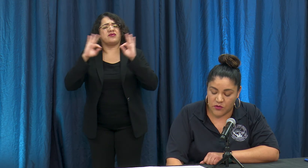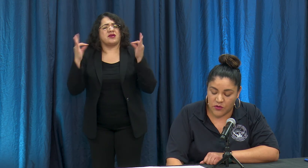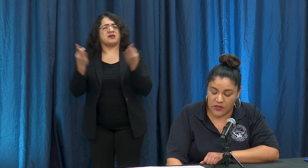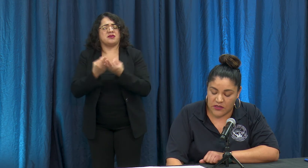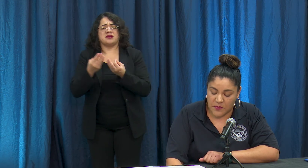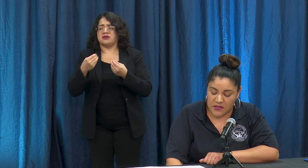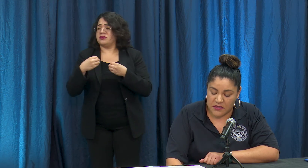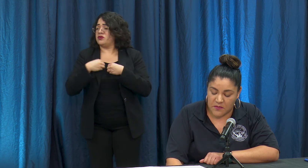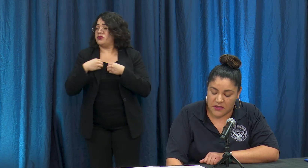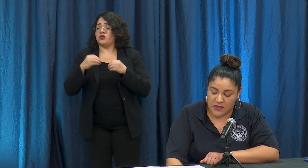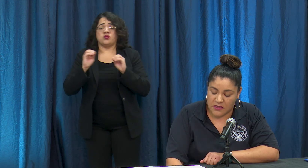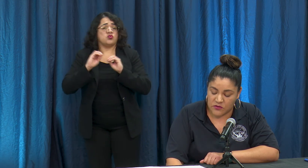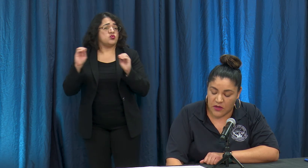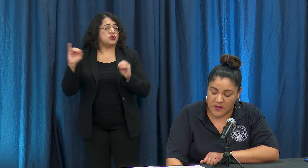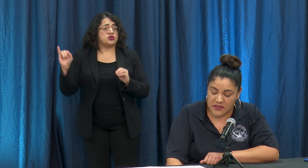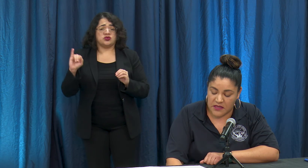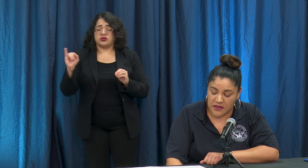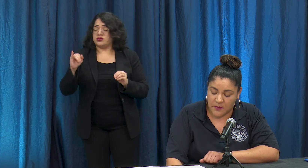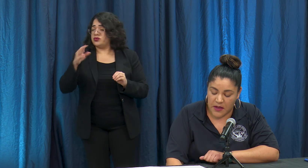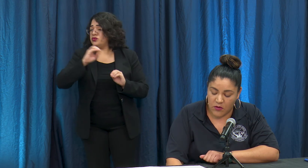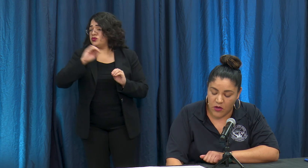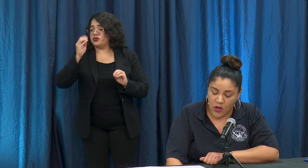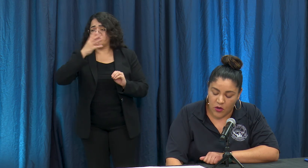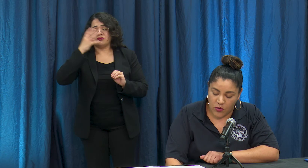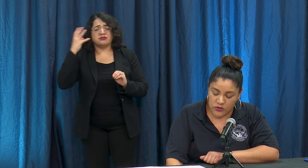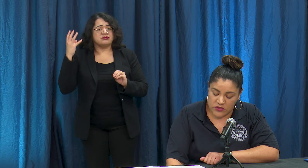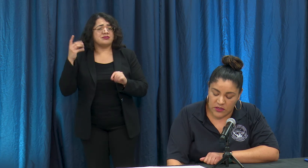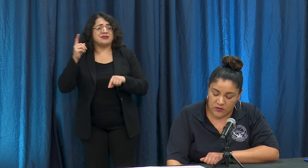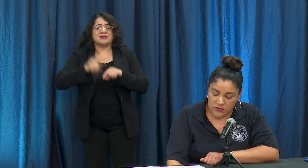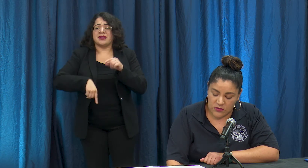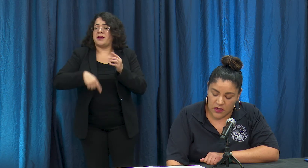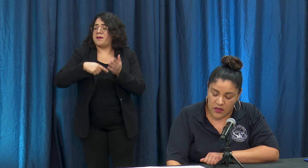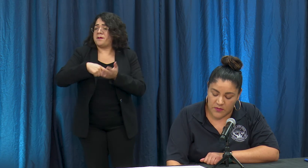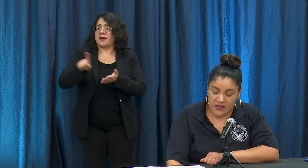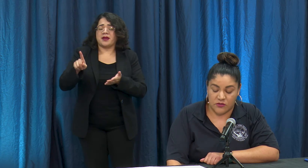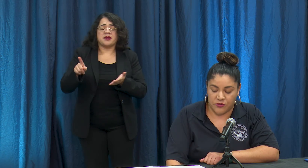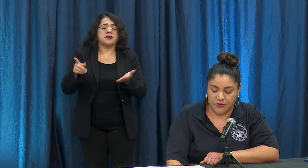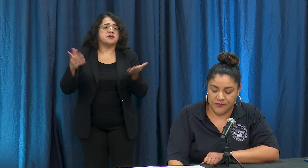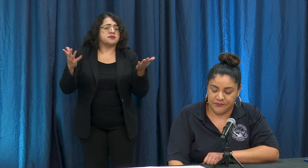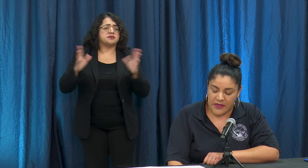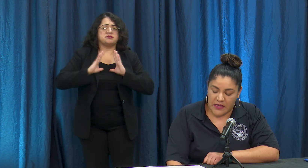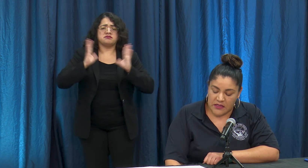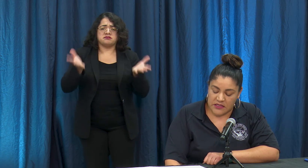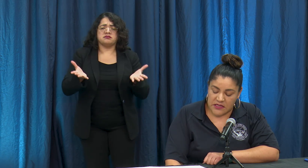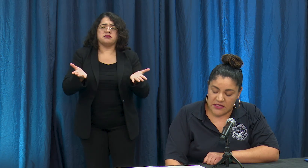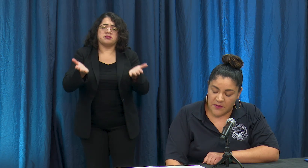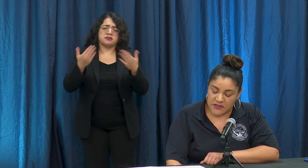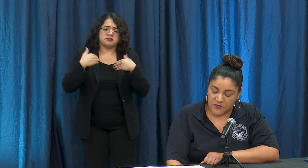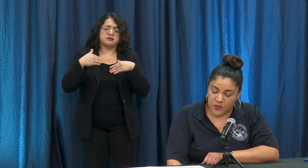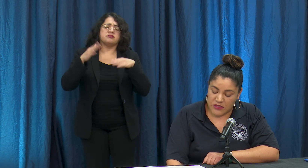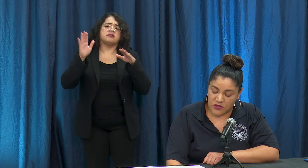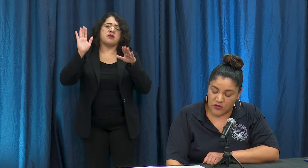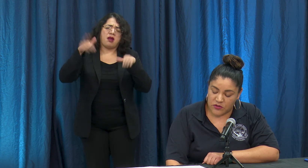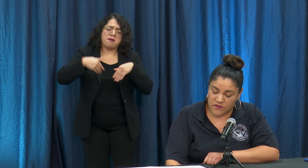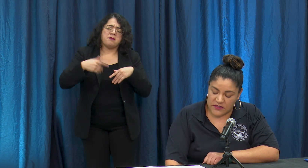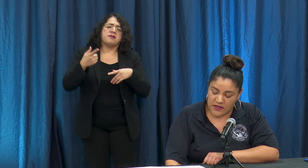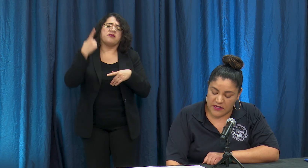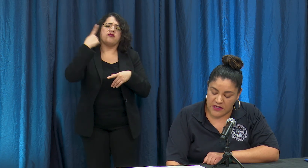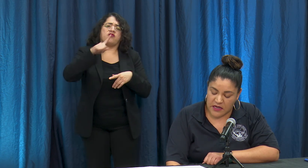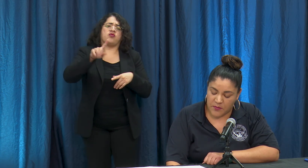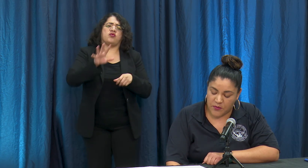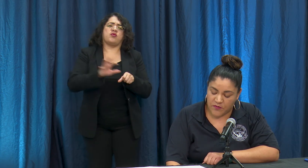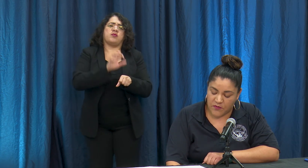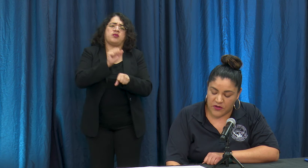sin seguro, independientemente de su capacidad de pago o su estatus migratorio. Si desea más información sobre